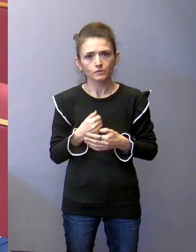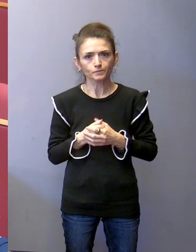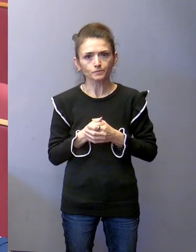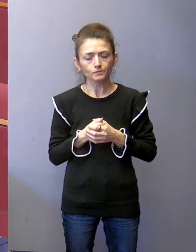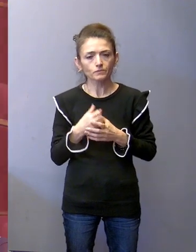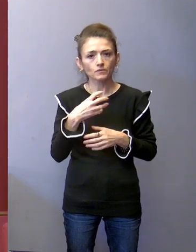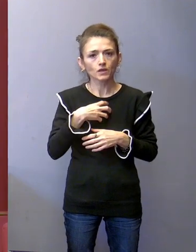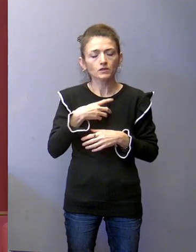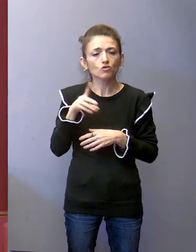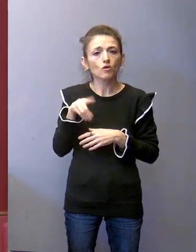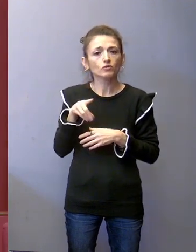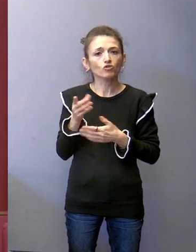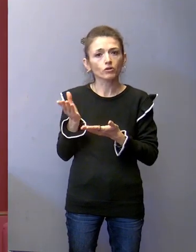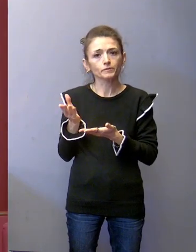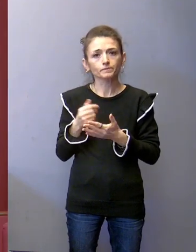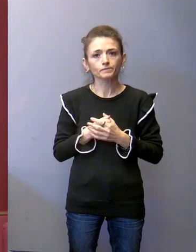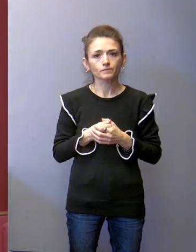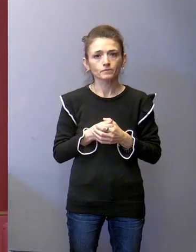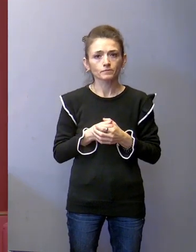assessore picciocchi